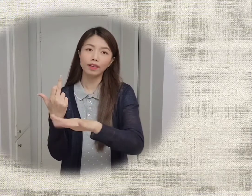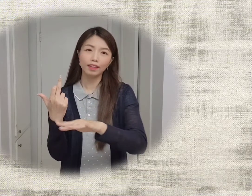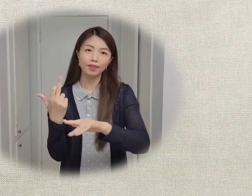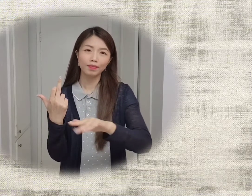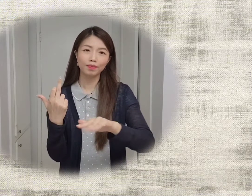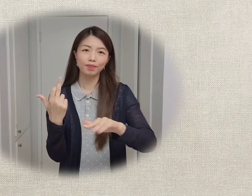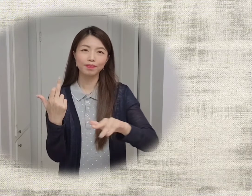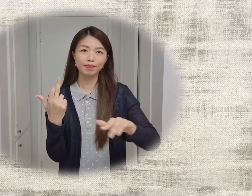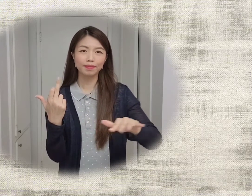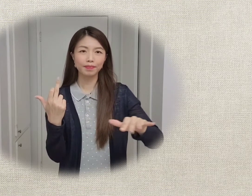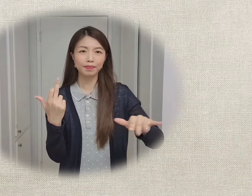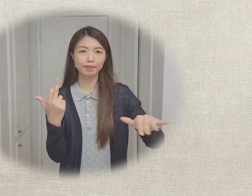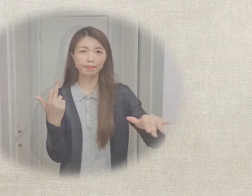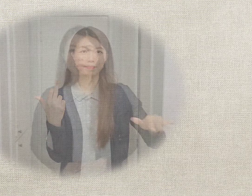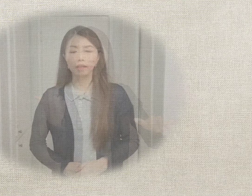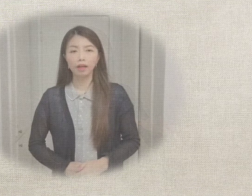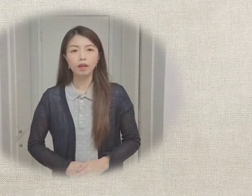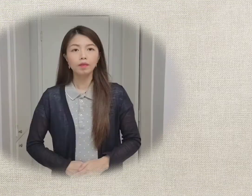노을.